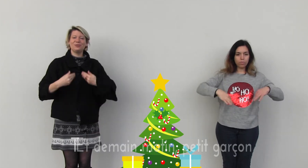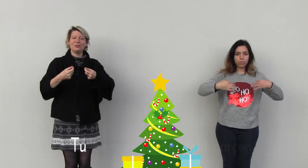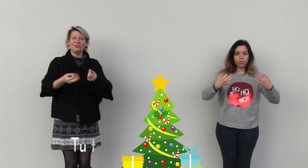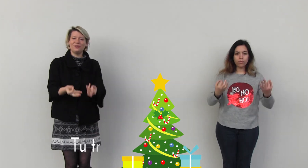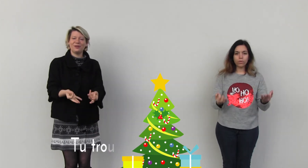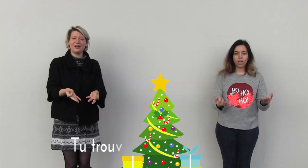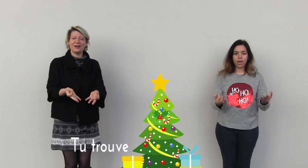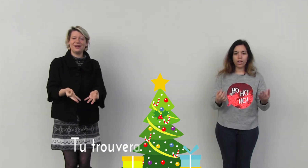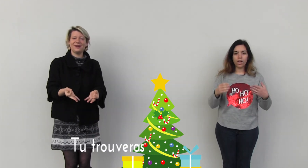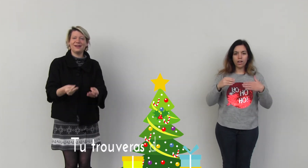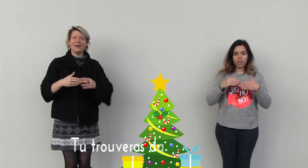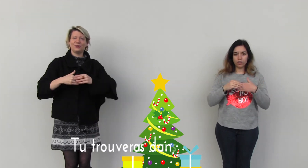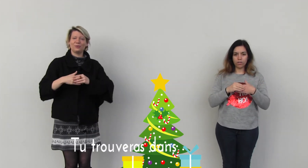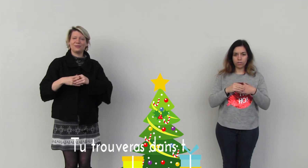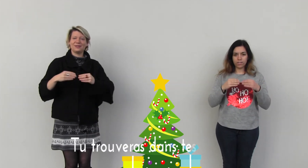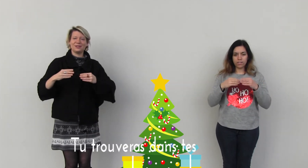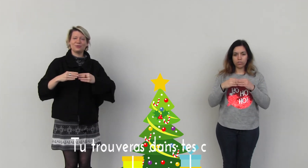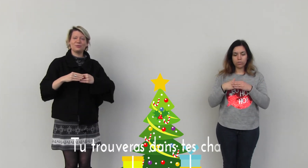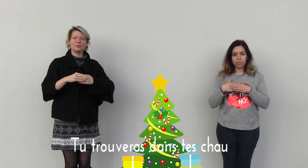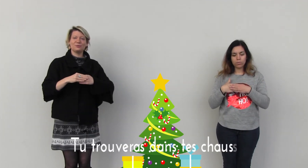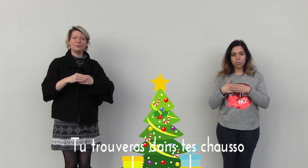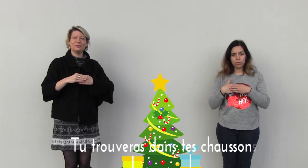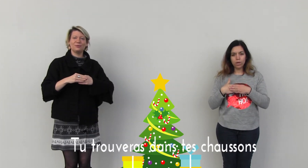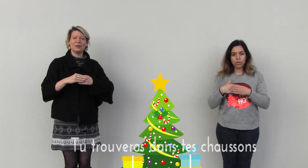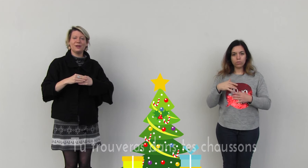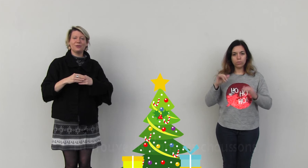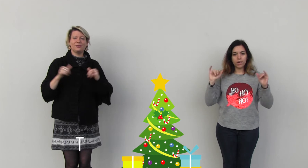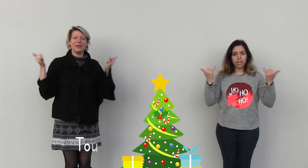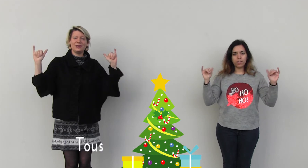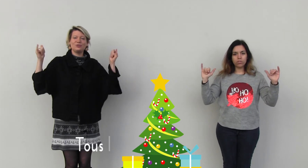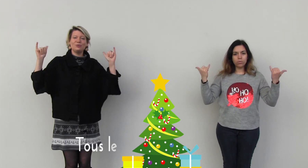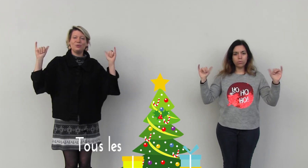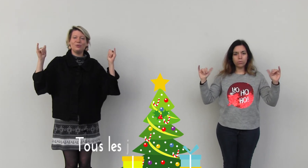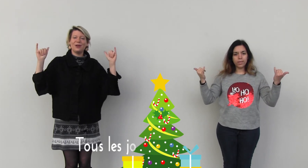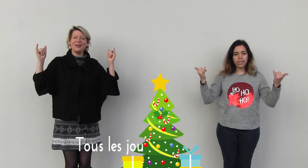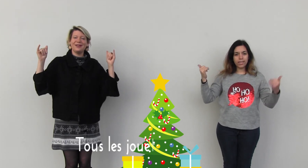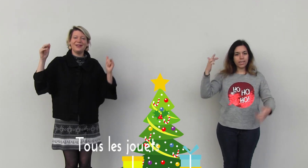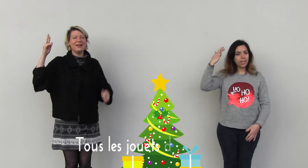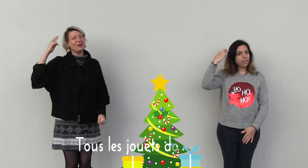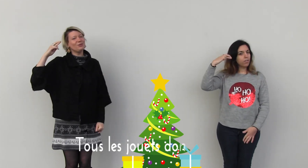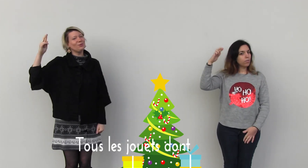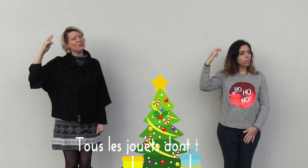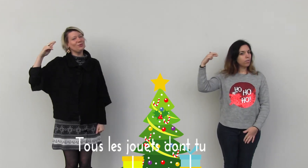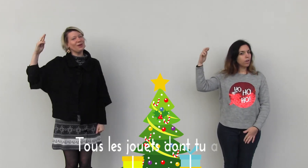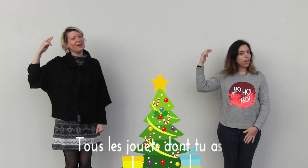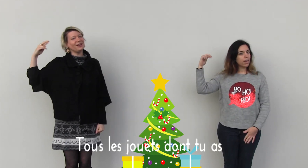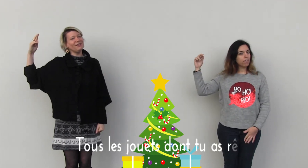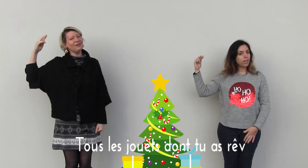trouveras dans tes chaussons Tous les jouets dont tu as rêvé